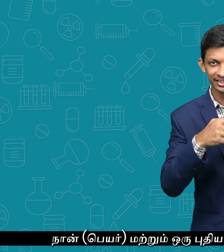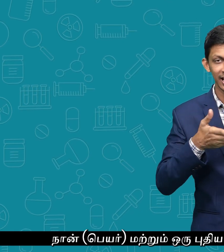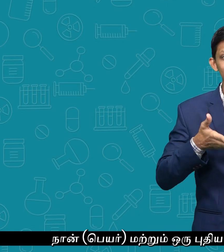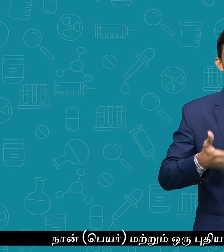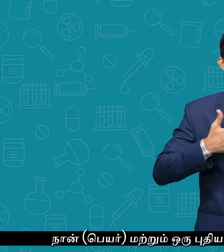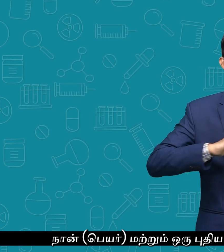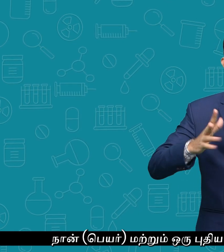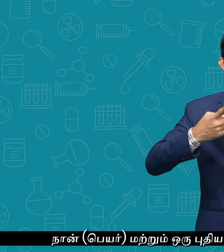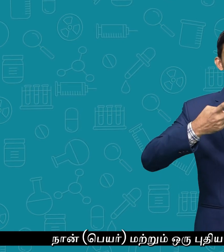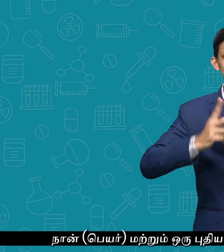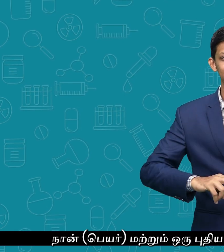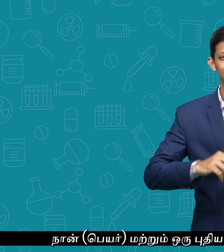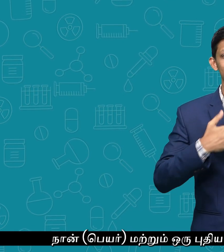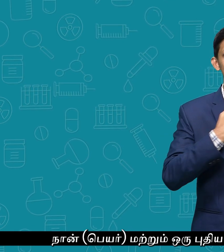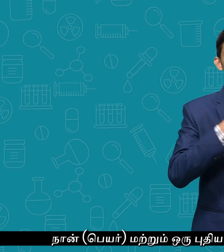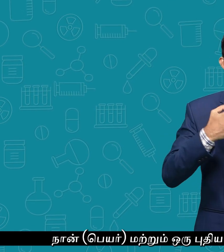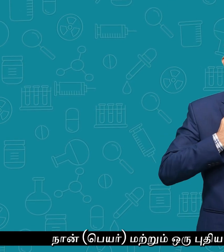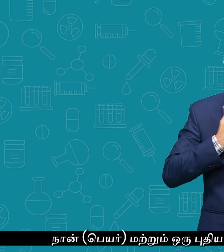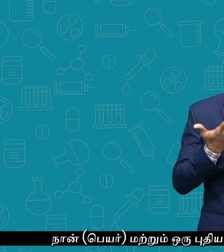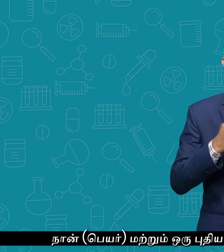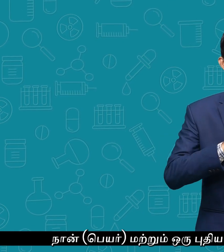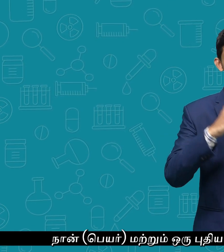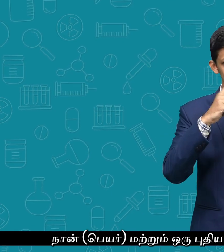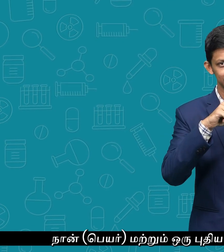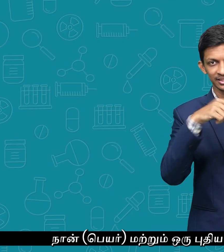மற்றொரு புதிய பாடத்தை கற்றுக்கொள்ளப் போகிறோம்.